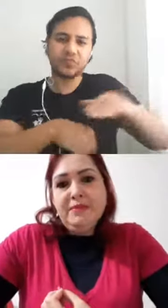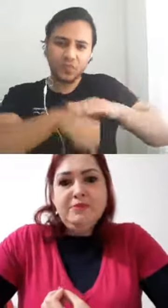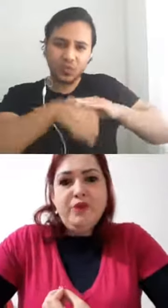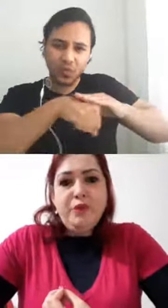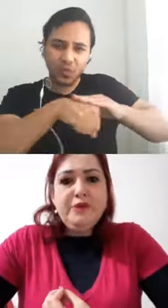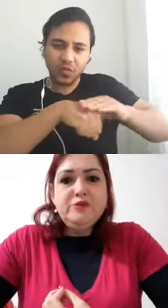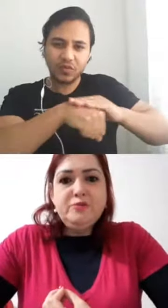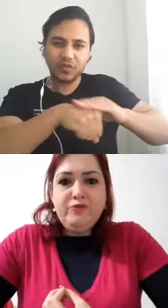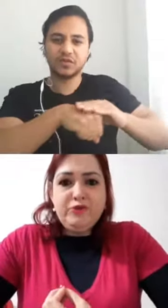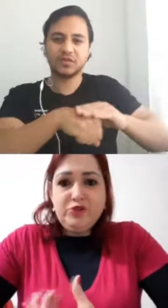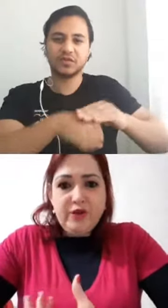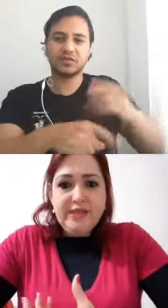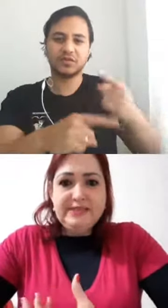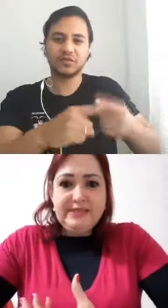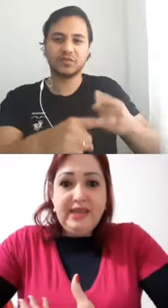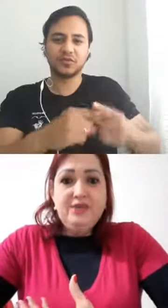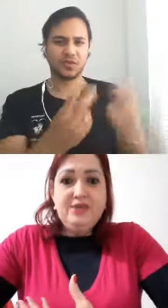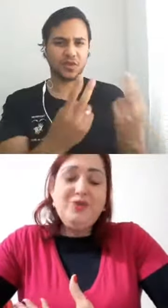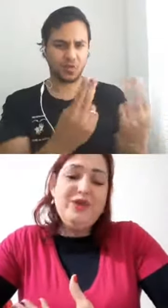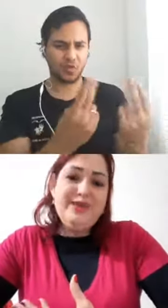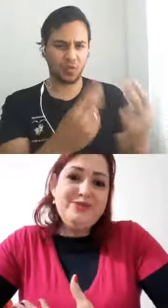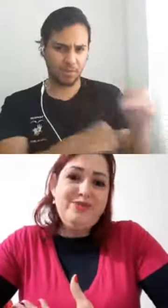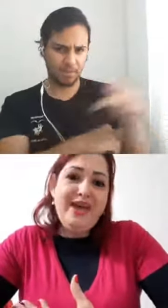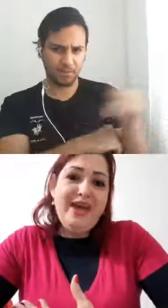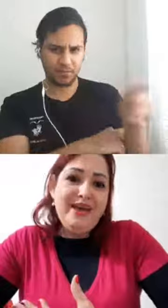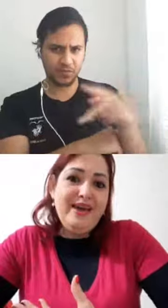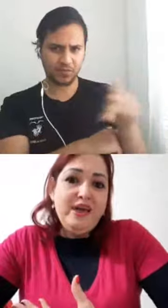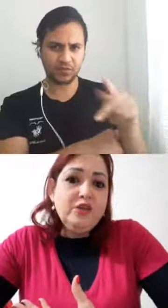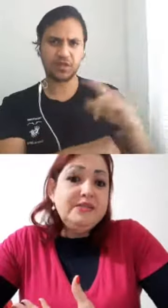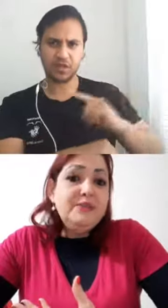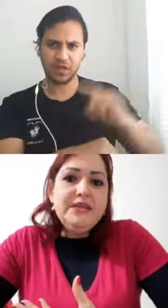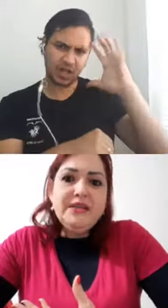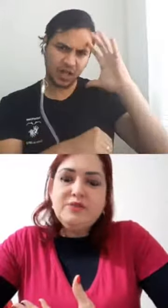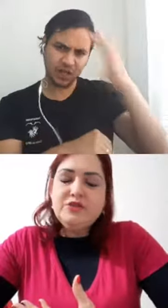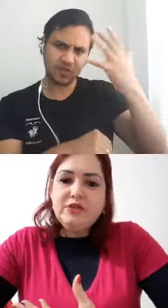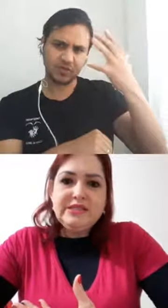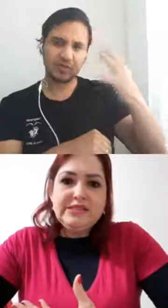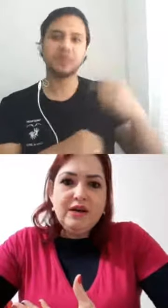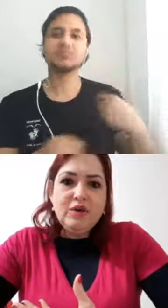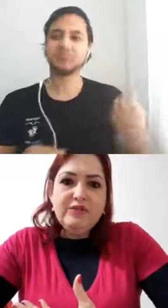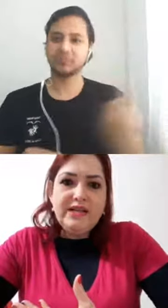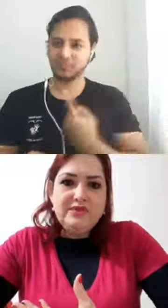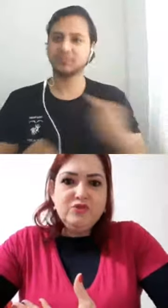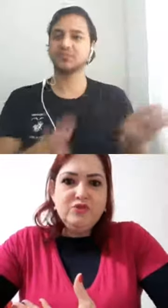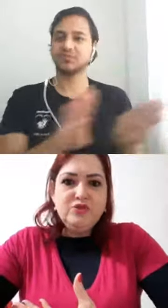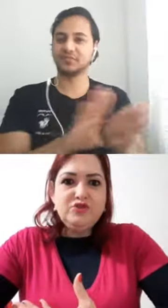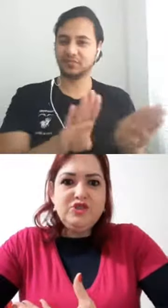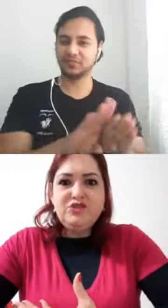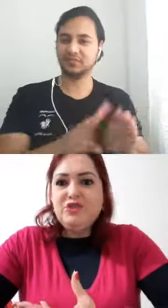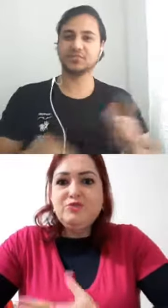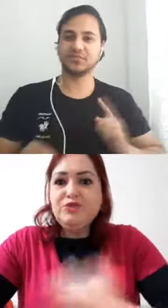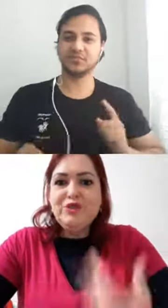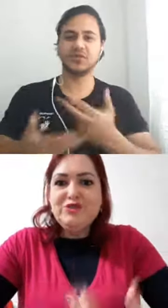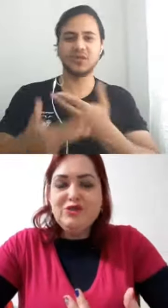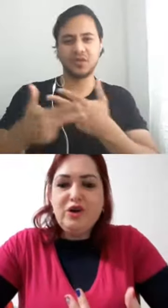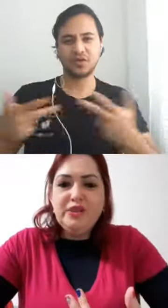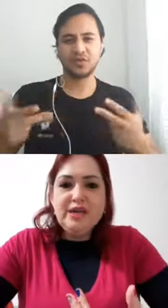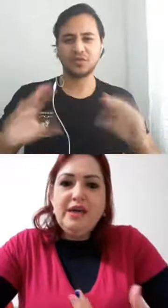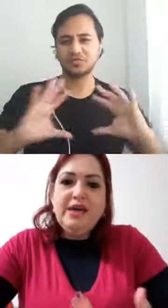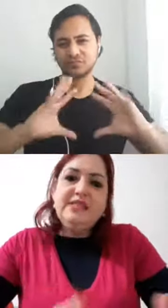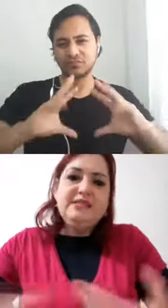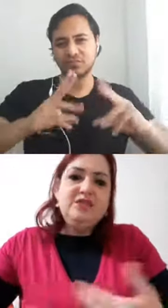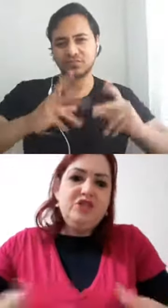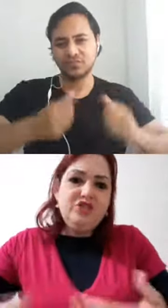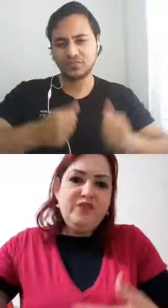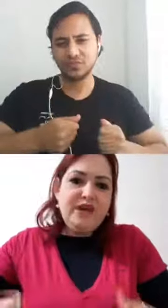da mesma forma que os professores têm o que resolver, nós também temos coisas que acontecem no nosso dia a dia com todos nós.